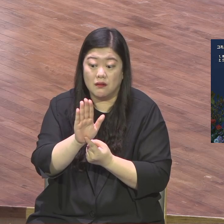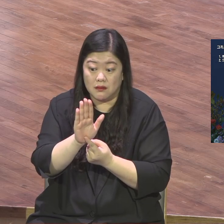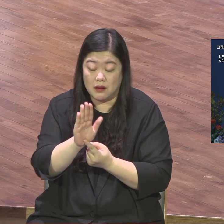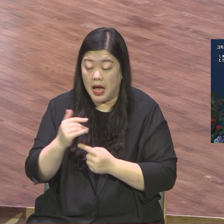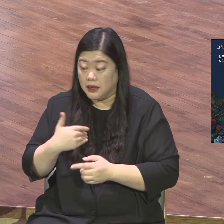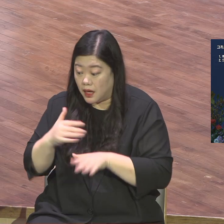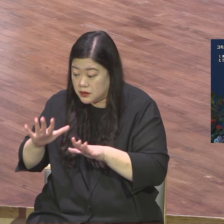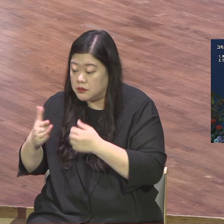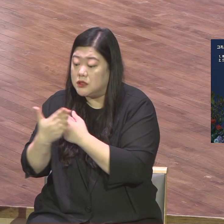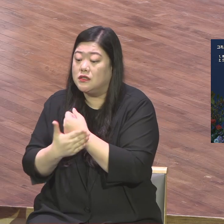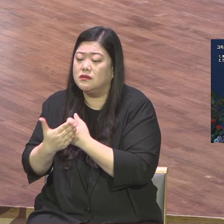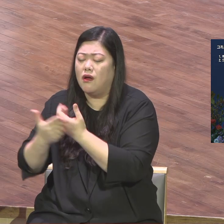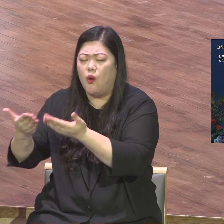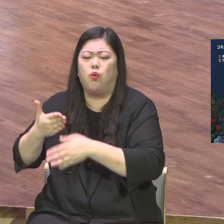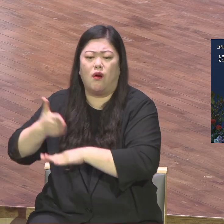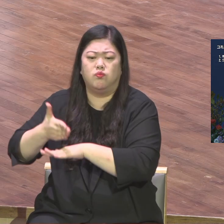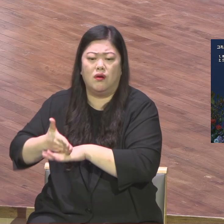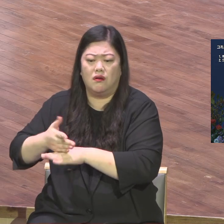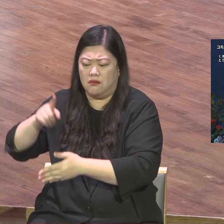없다.